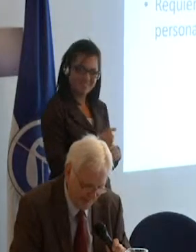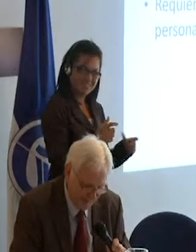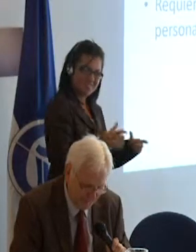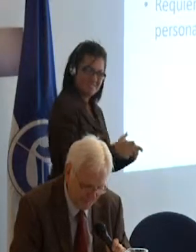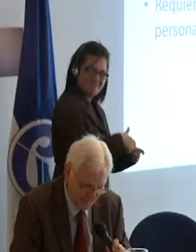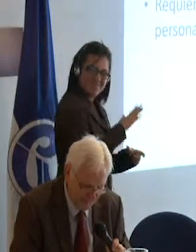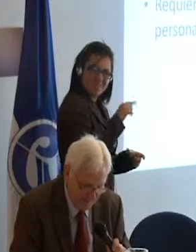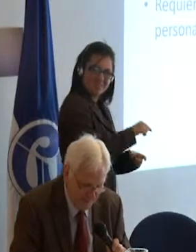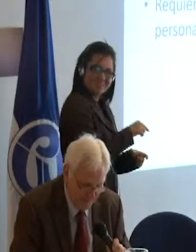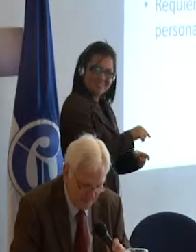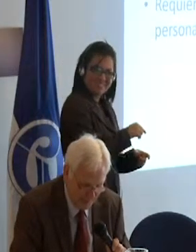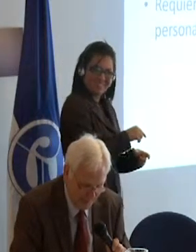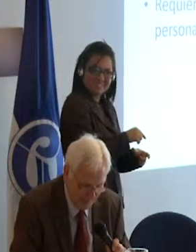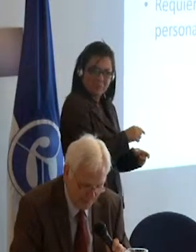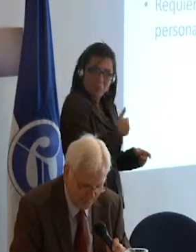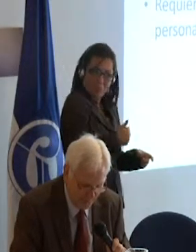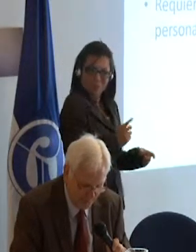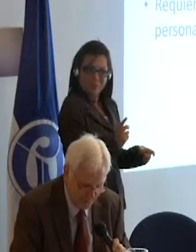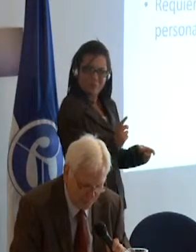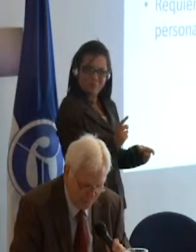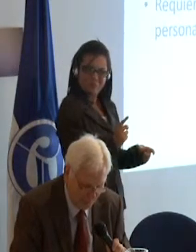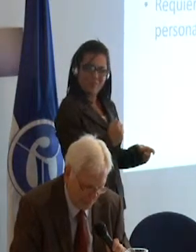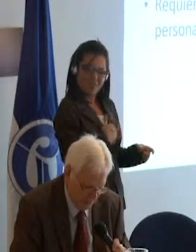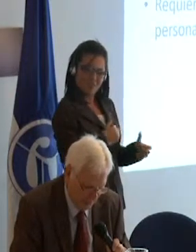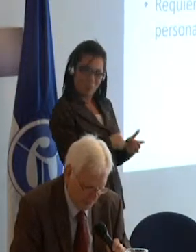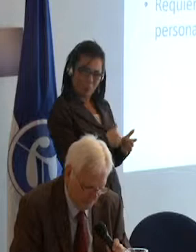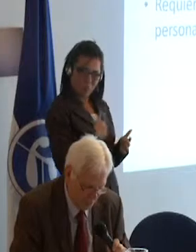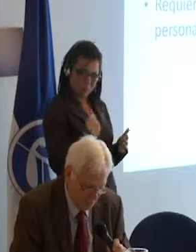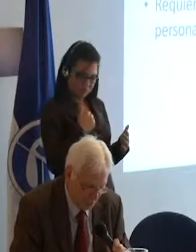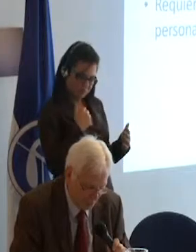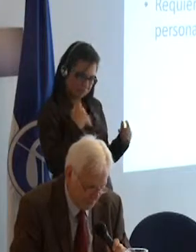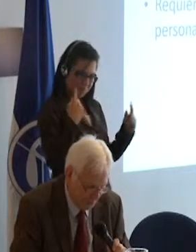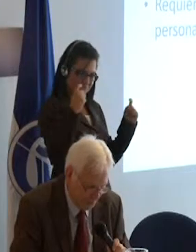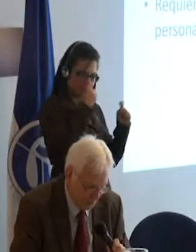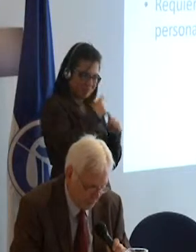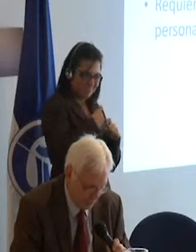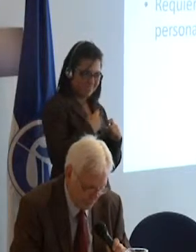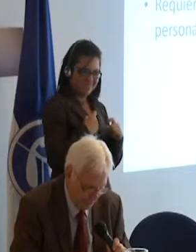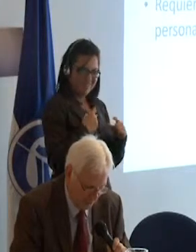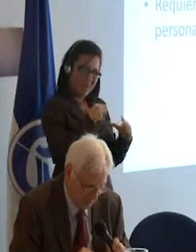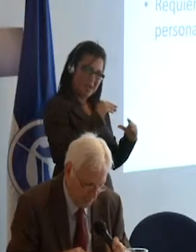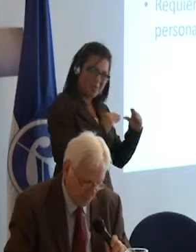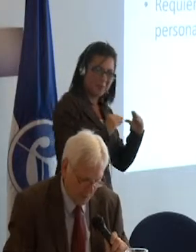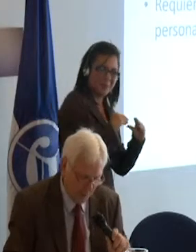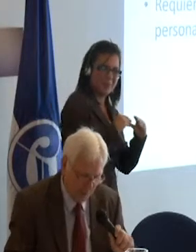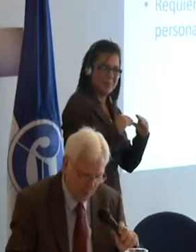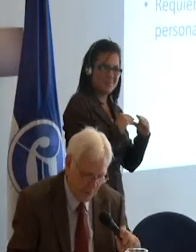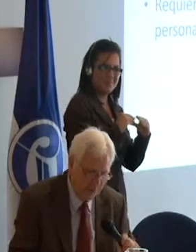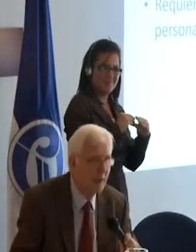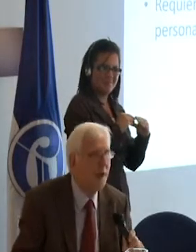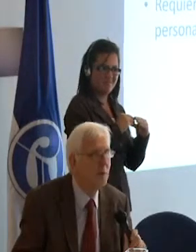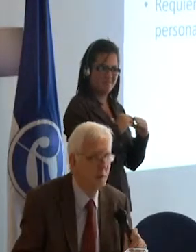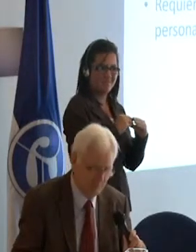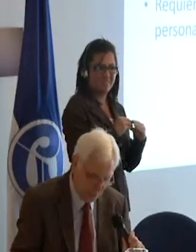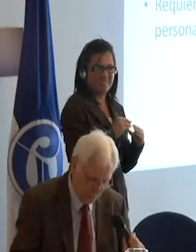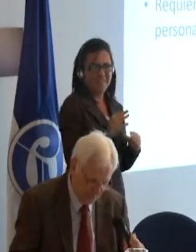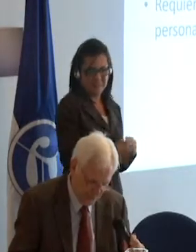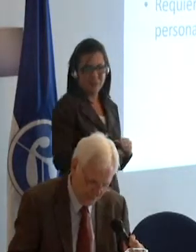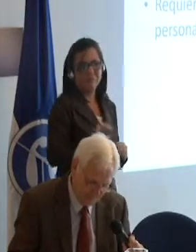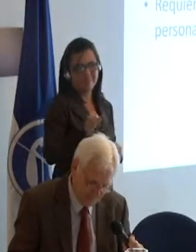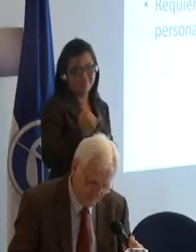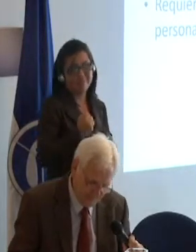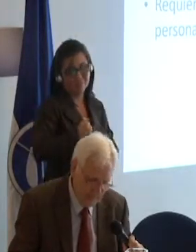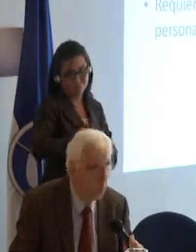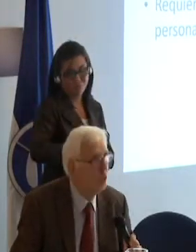Es claro que esto obliga a cuestionarse y adaptarse. Es cierto que tuvo que hacer muchos